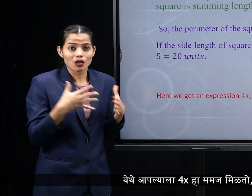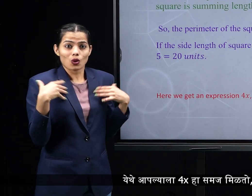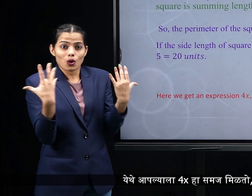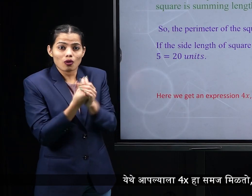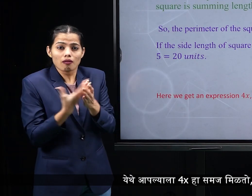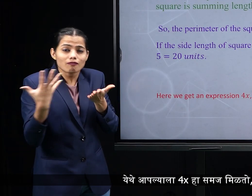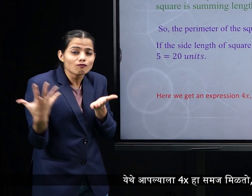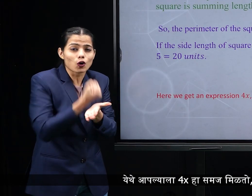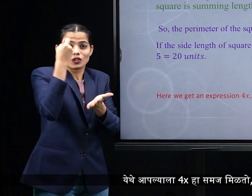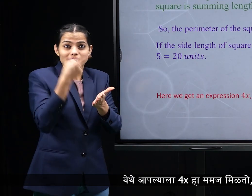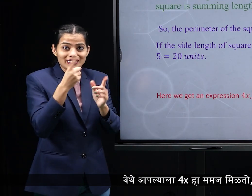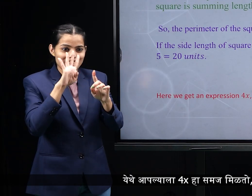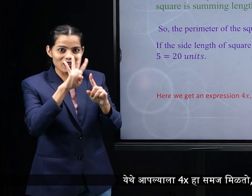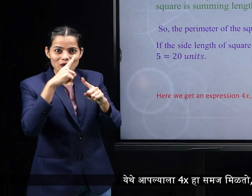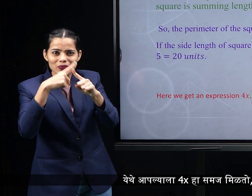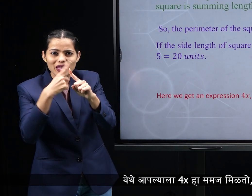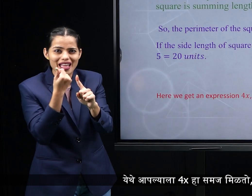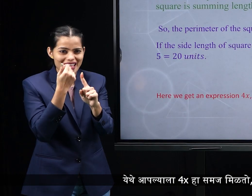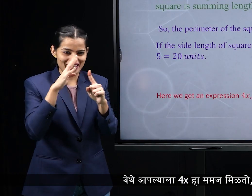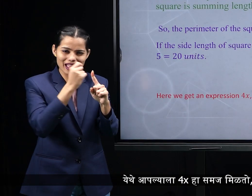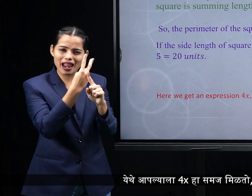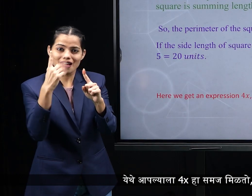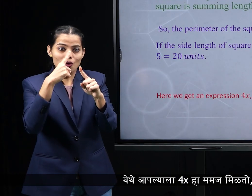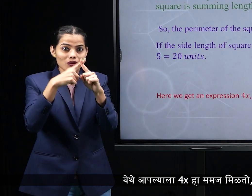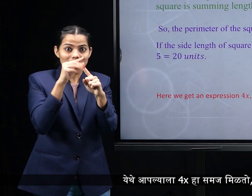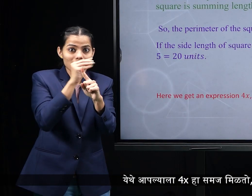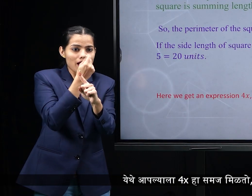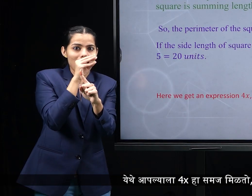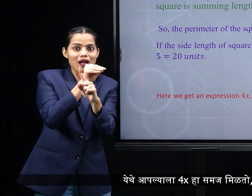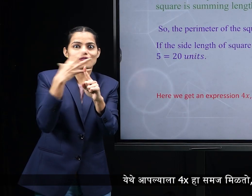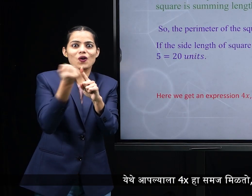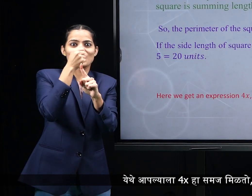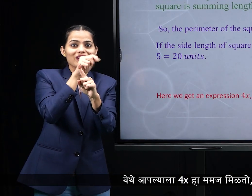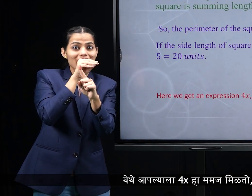येथे आपल्याला 4x हा समज मिळतो जिथे x हा एक चल आहे.